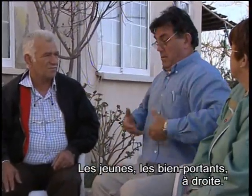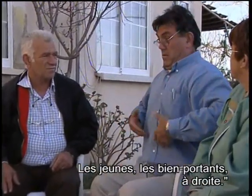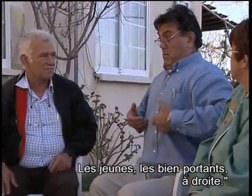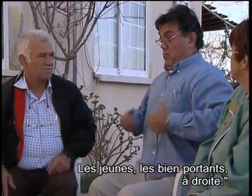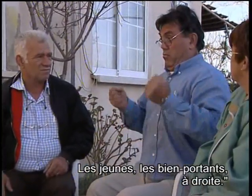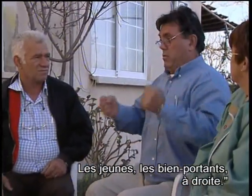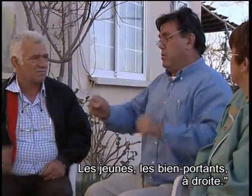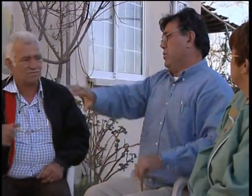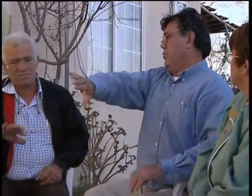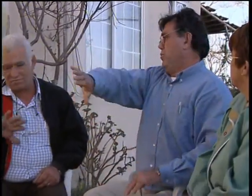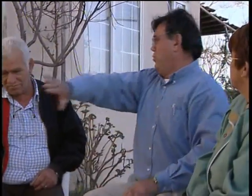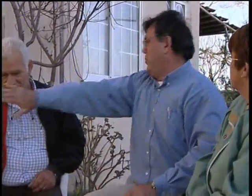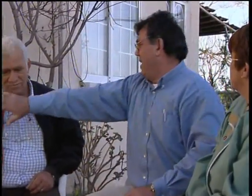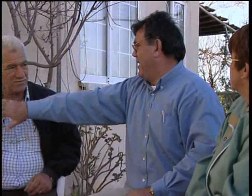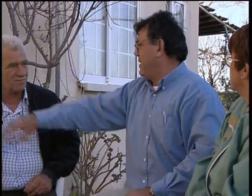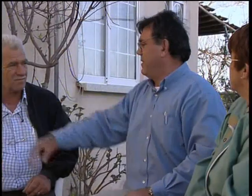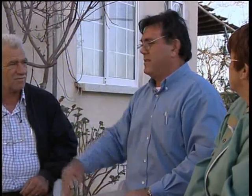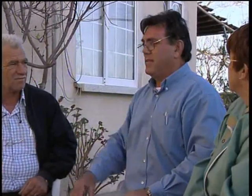à droite.